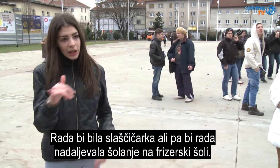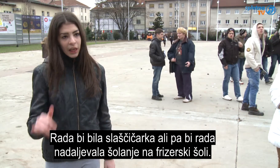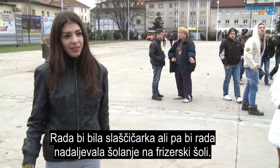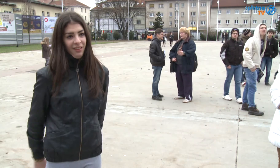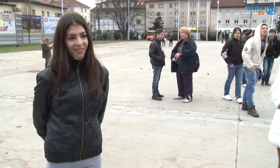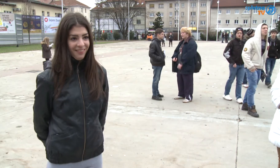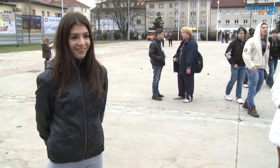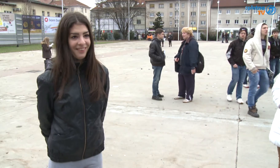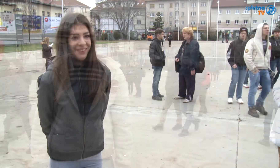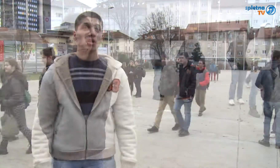In rada bi nadaljevala.